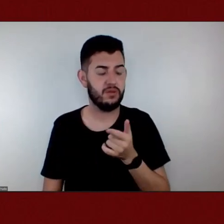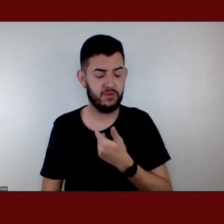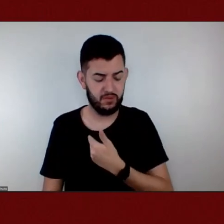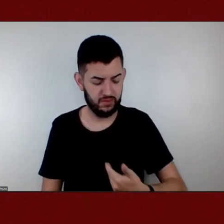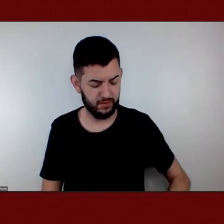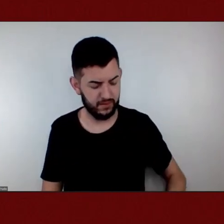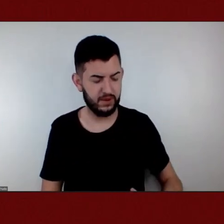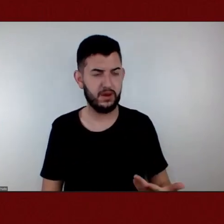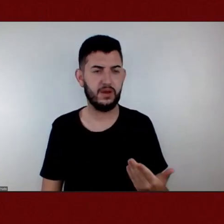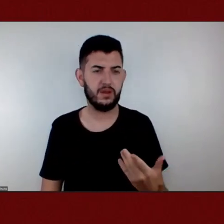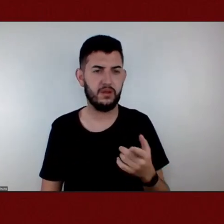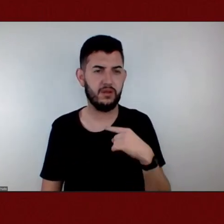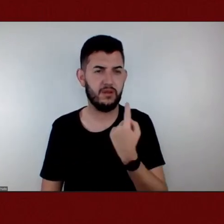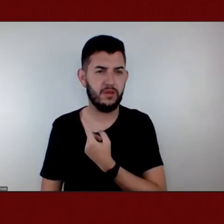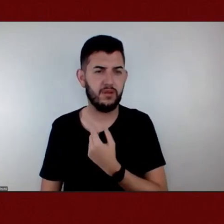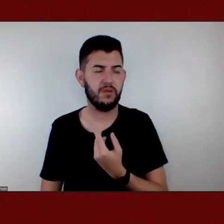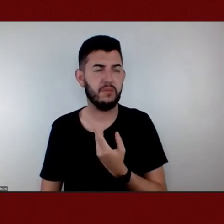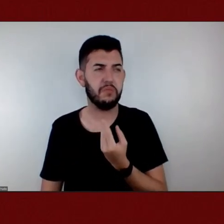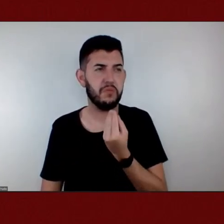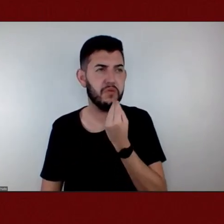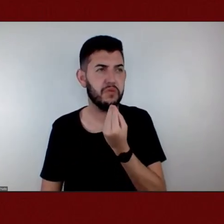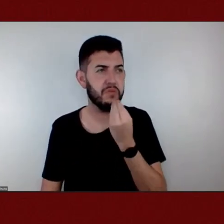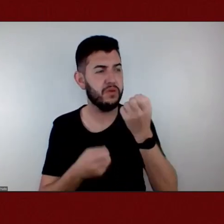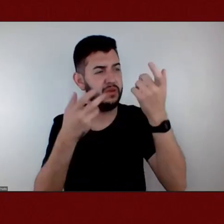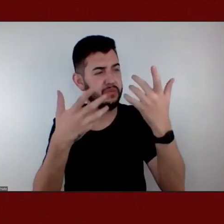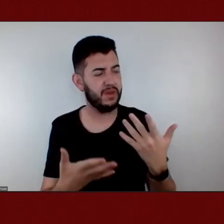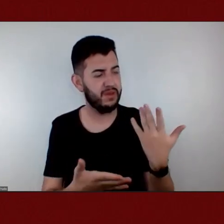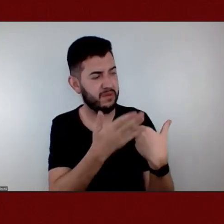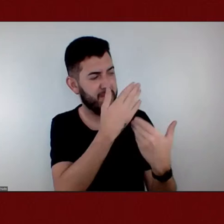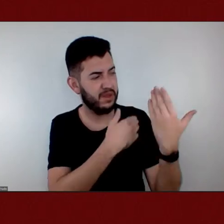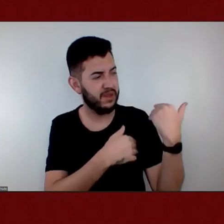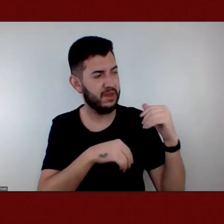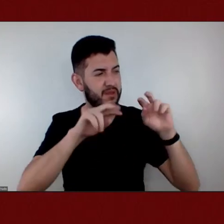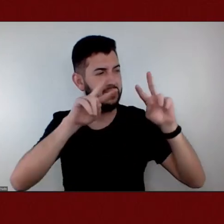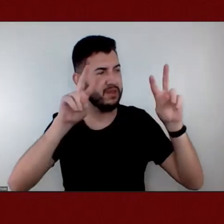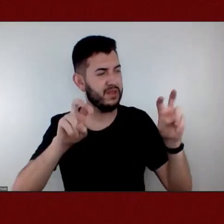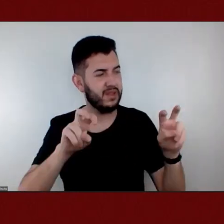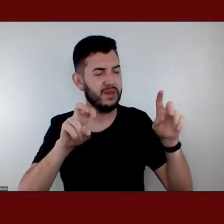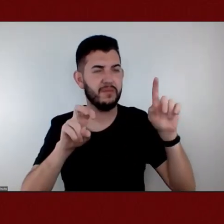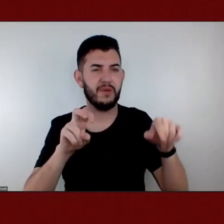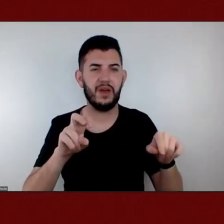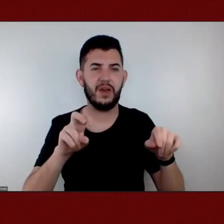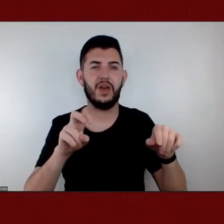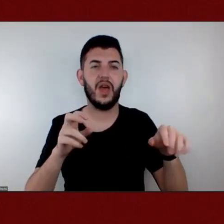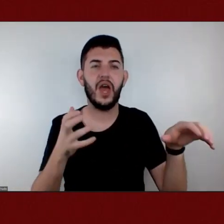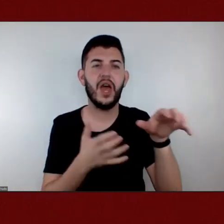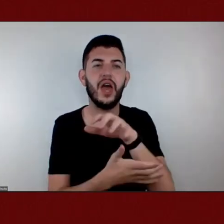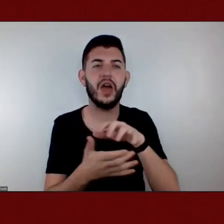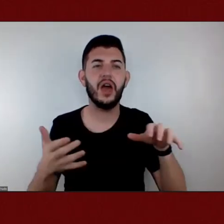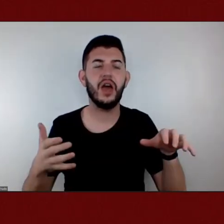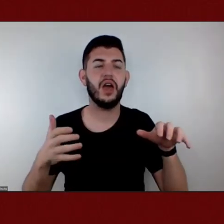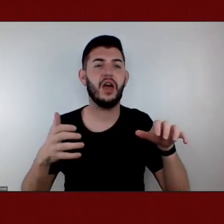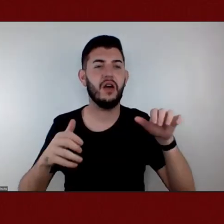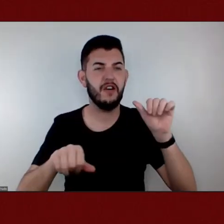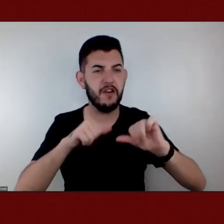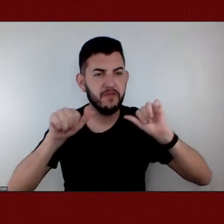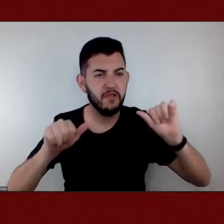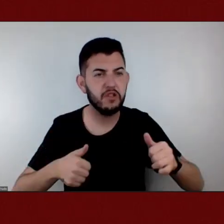revolucionário. Revolucionário não no sentido esotérico do termo, mas esotérico na